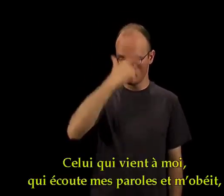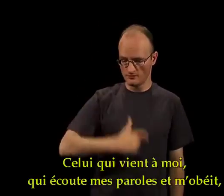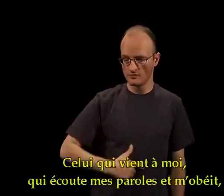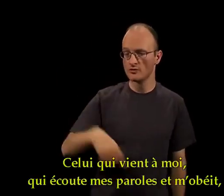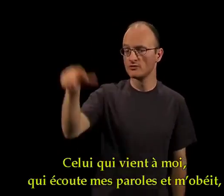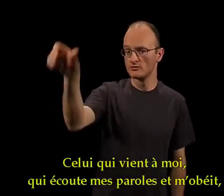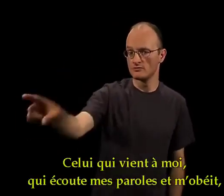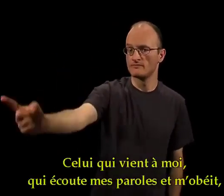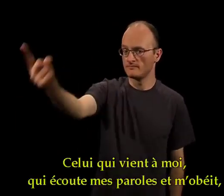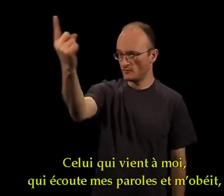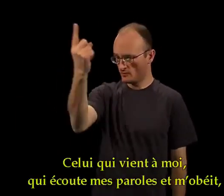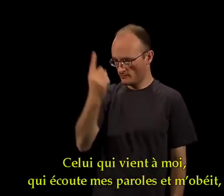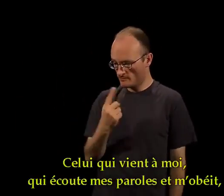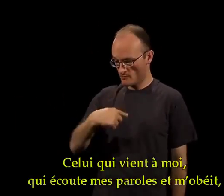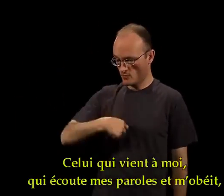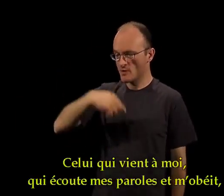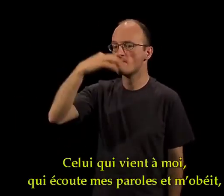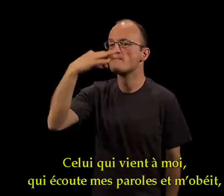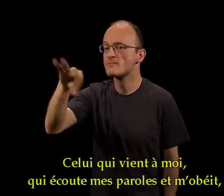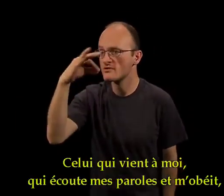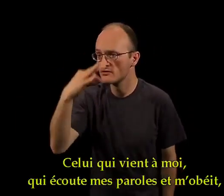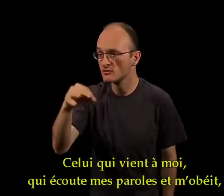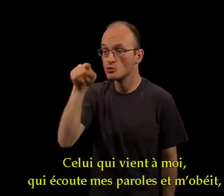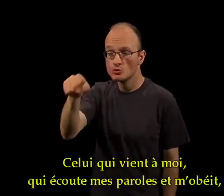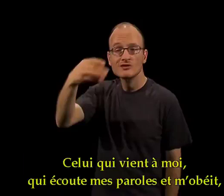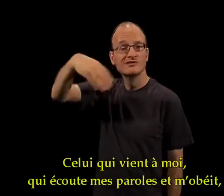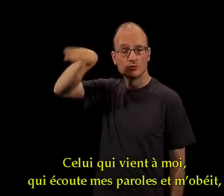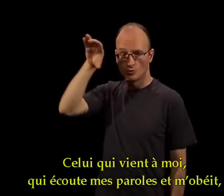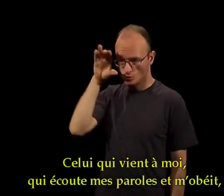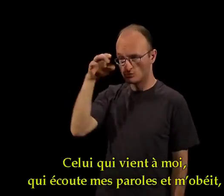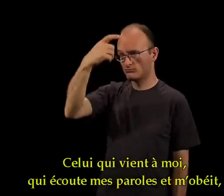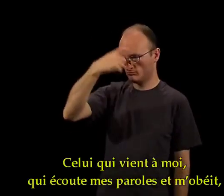Celui qui vient à moi, qui écoute mes paroles et m'obéit,